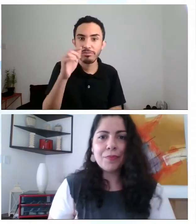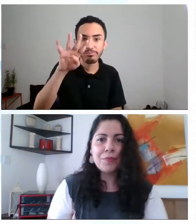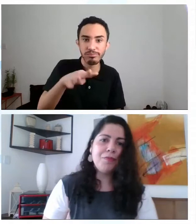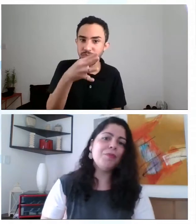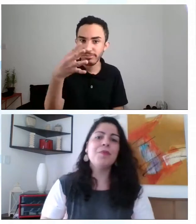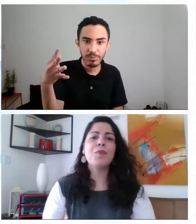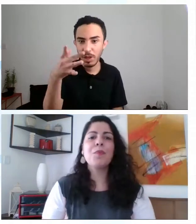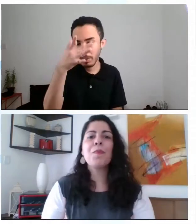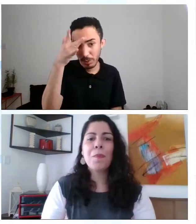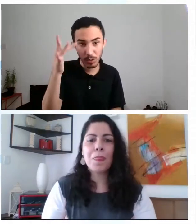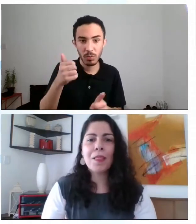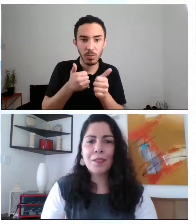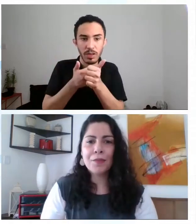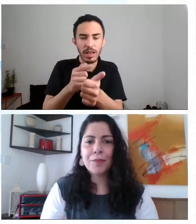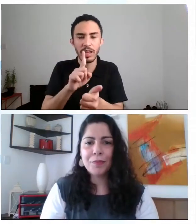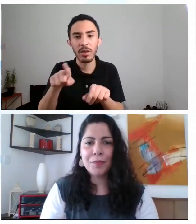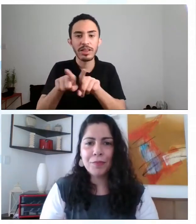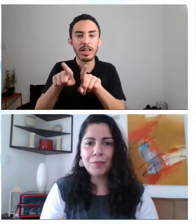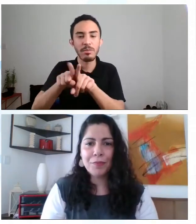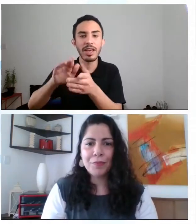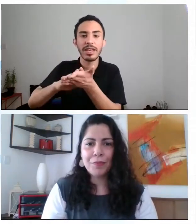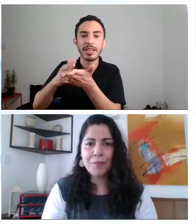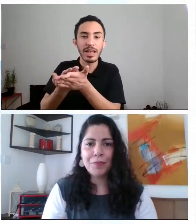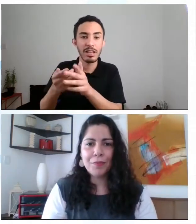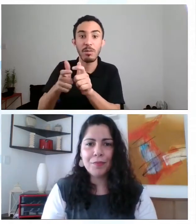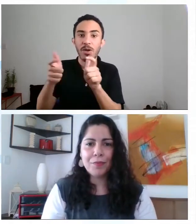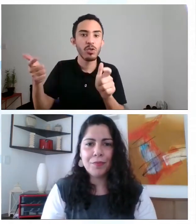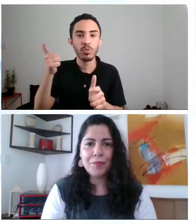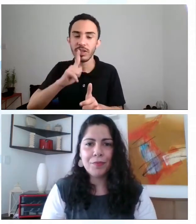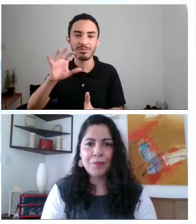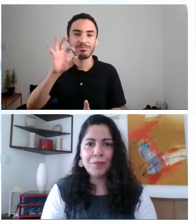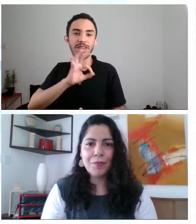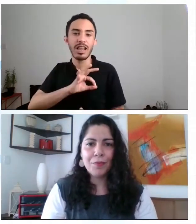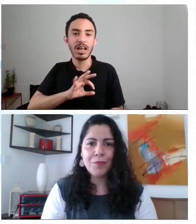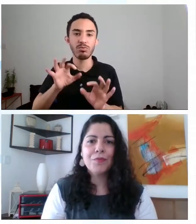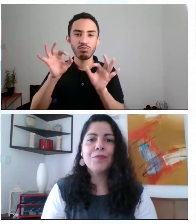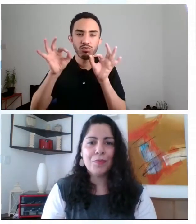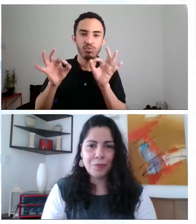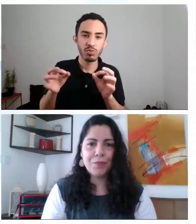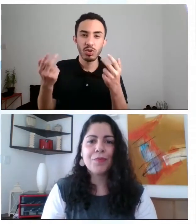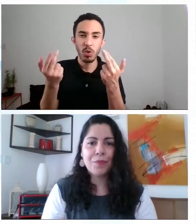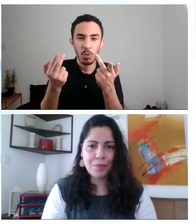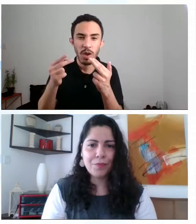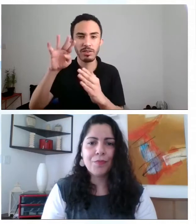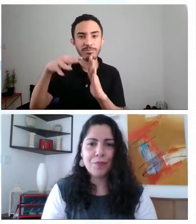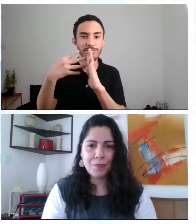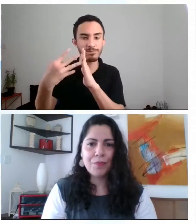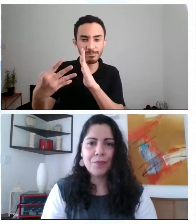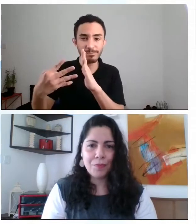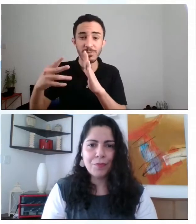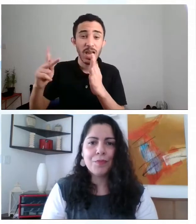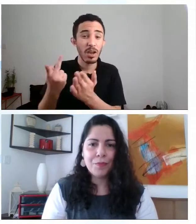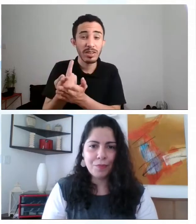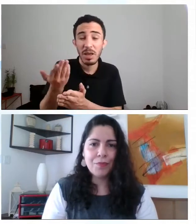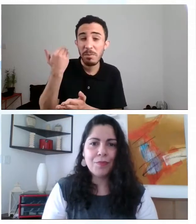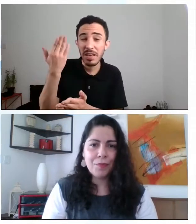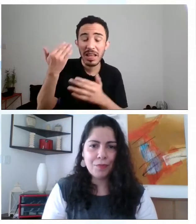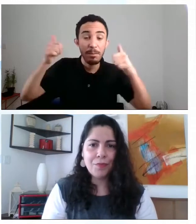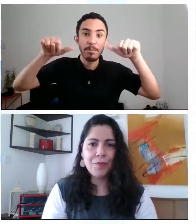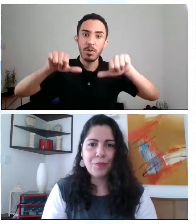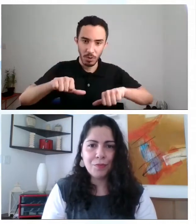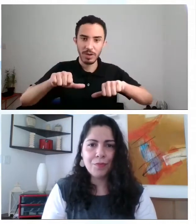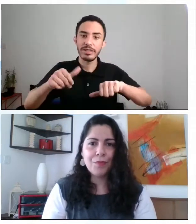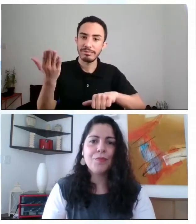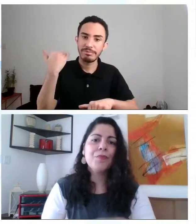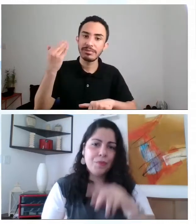e os intérpretes em geral não conseguirem receber conforme a tabela, era uma situação muito pior há tempos atrás.